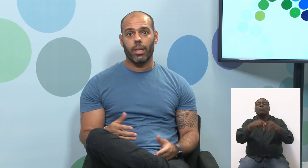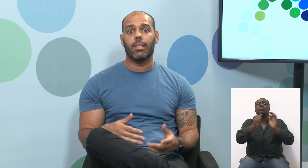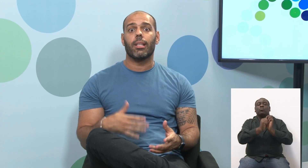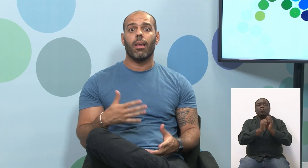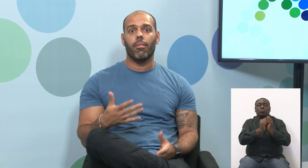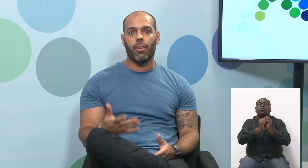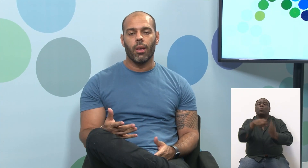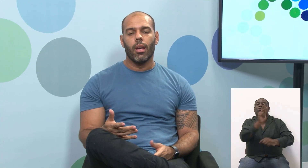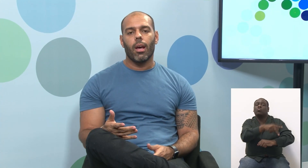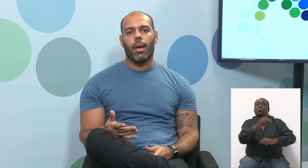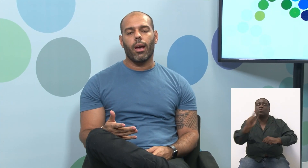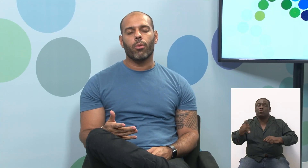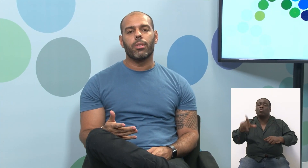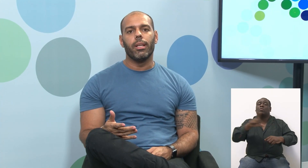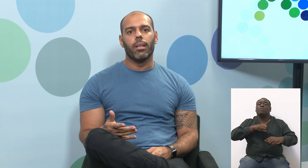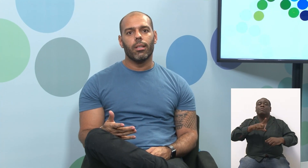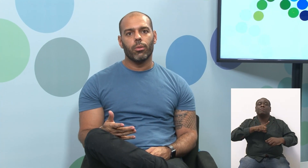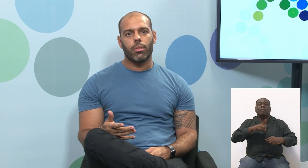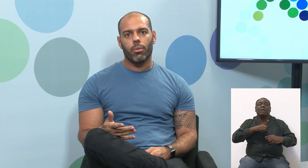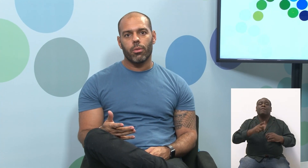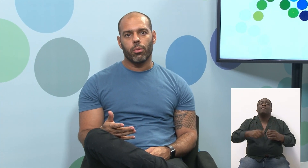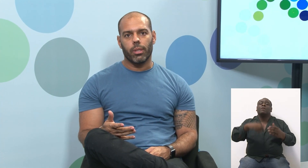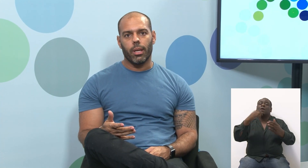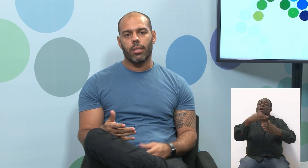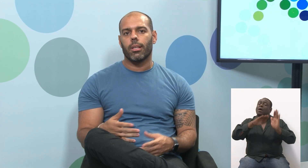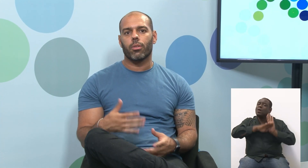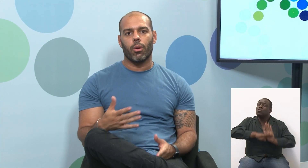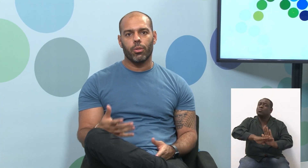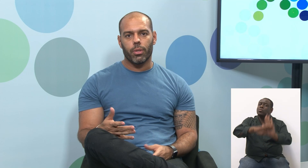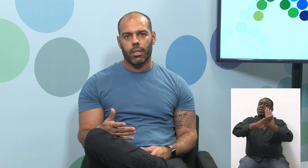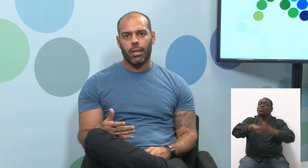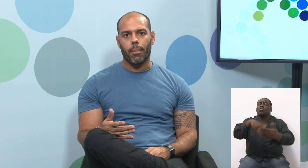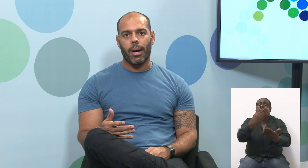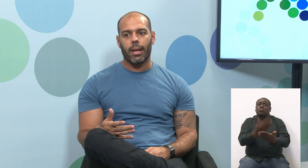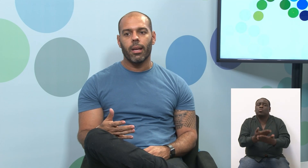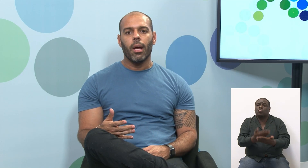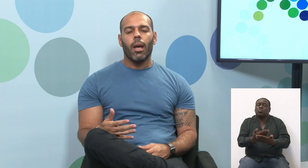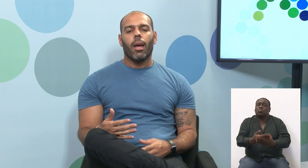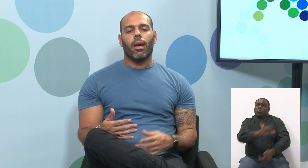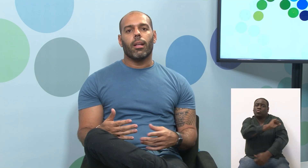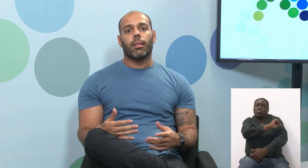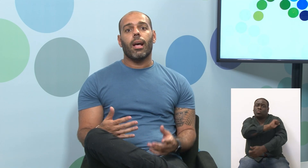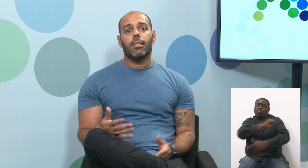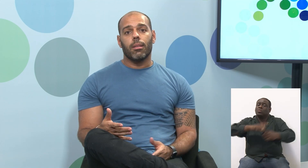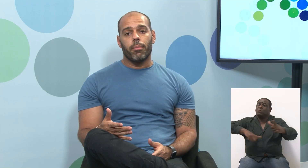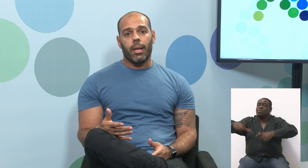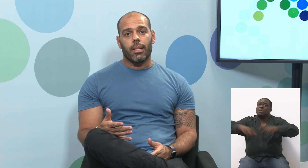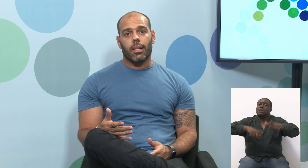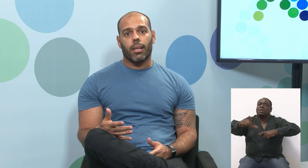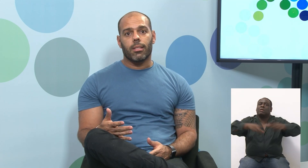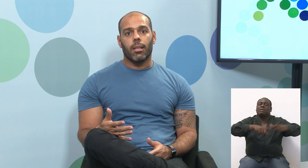professora, esteve auxiliando os seus estudantes na escola onde você trabalha. Traz também essa